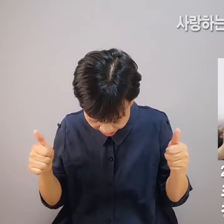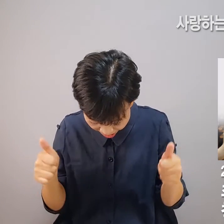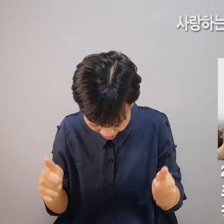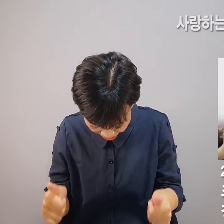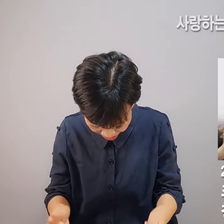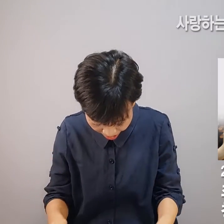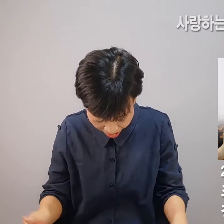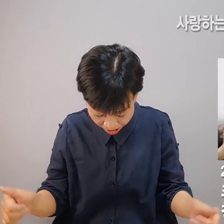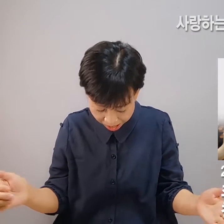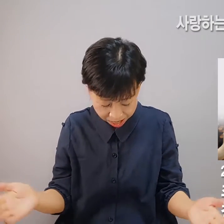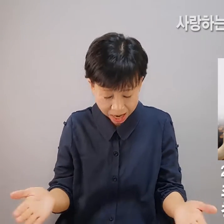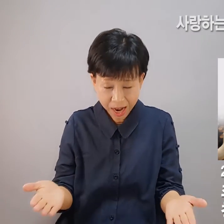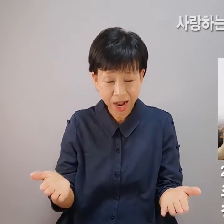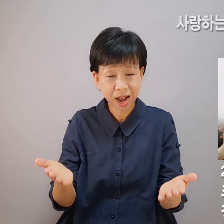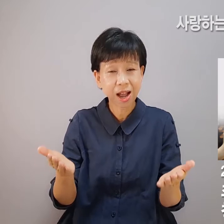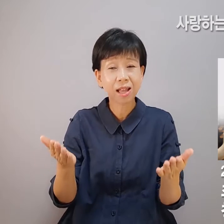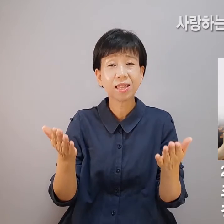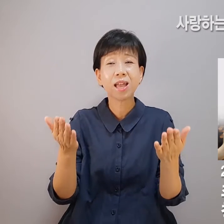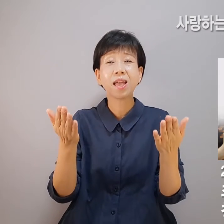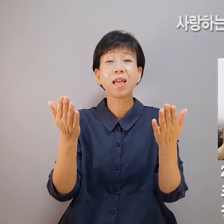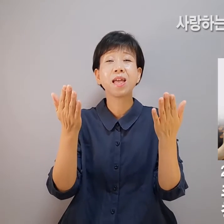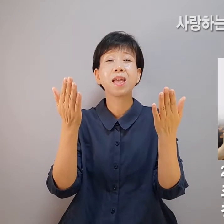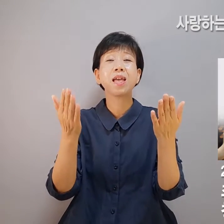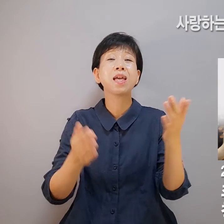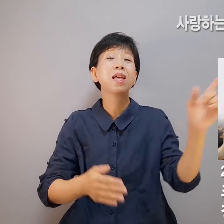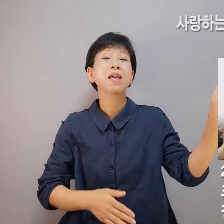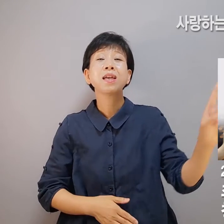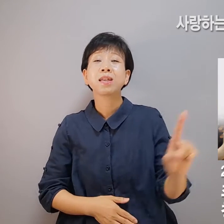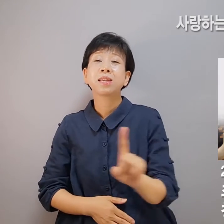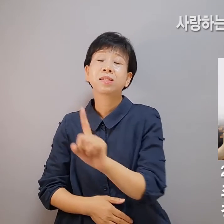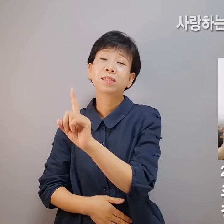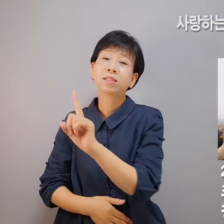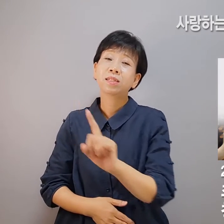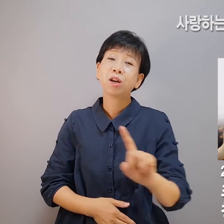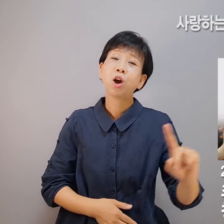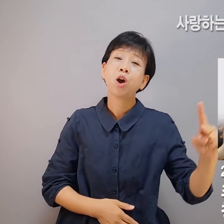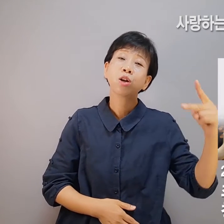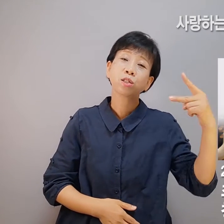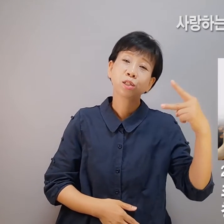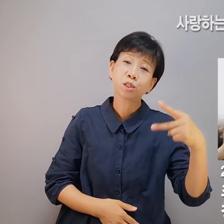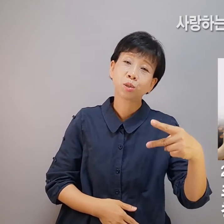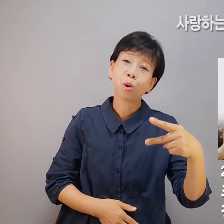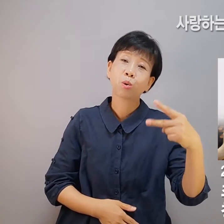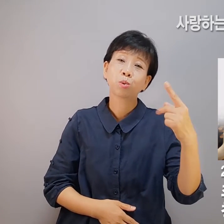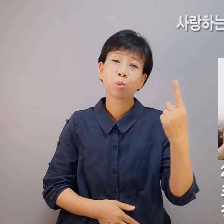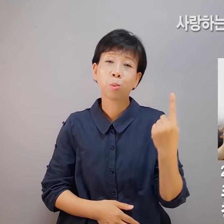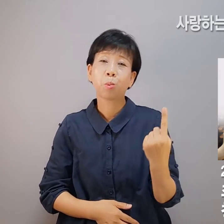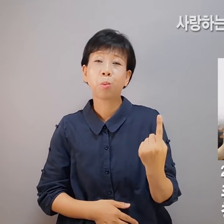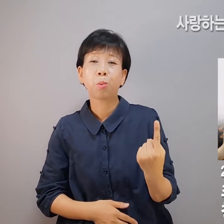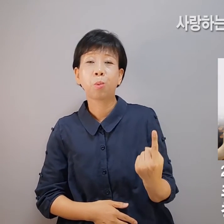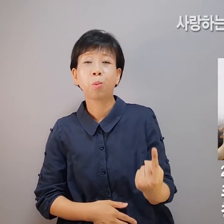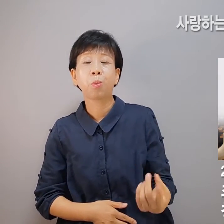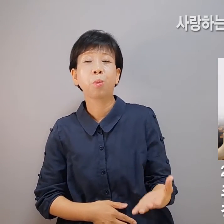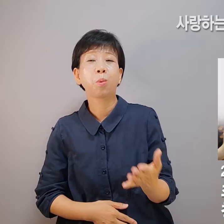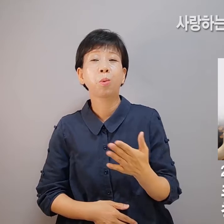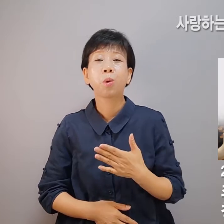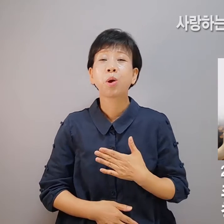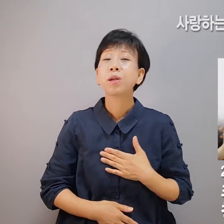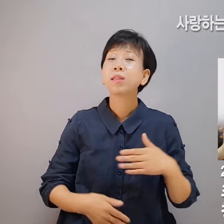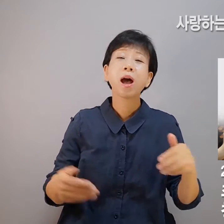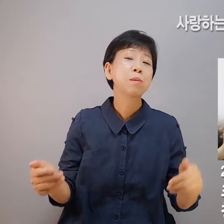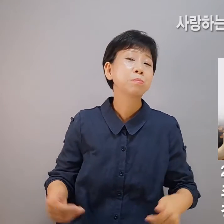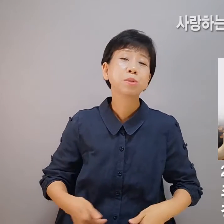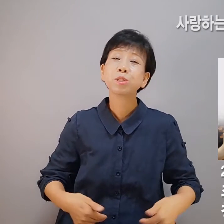엎드려 절하네. 그 어느 것도